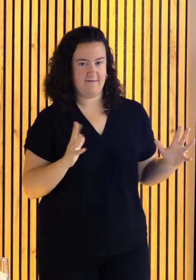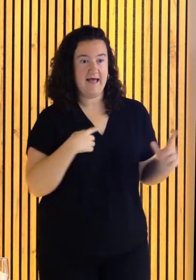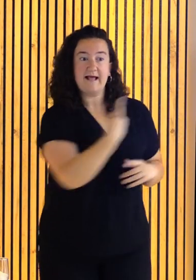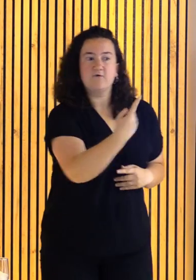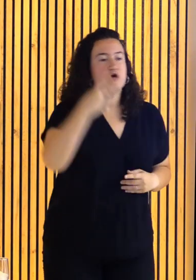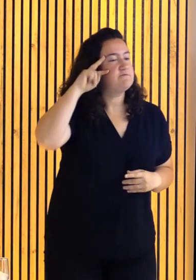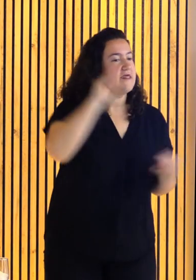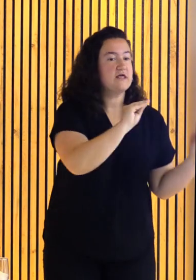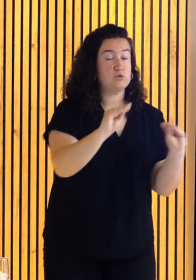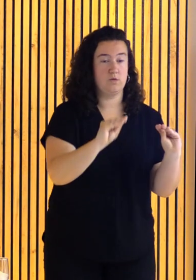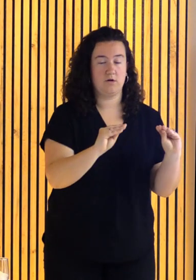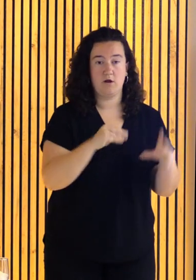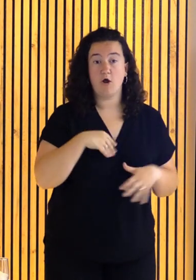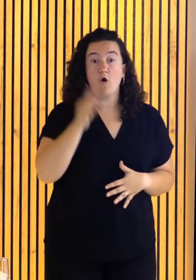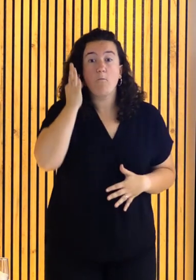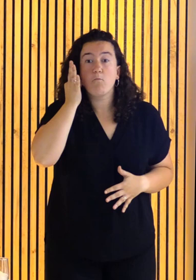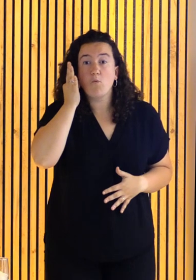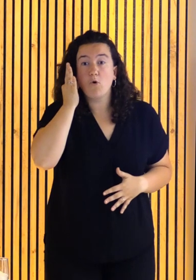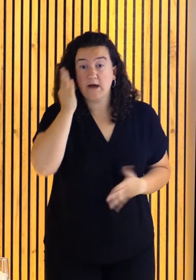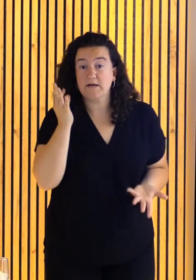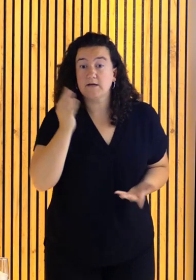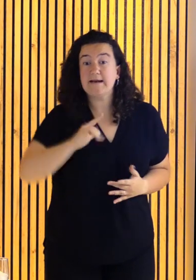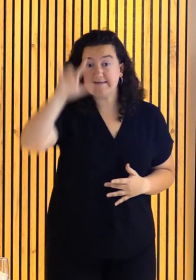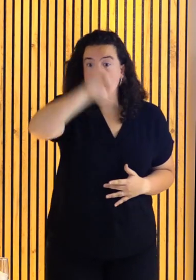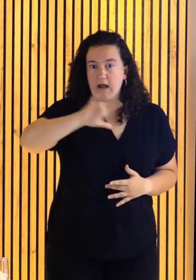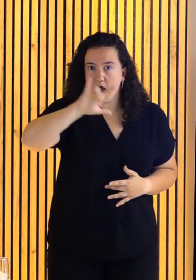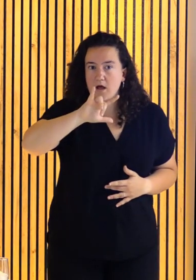beltzak jasaten duen emakumea izateagatiko